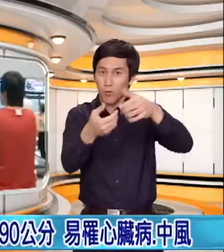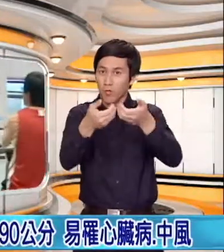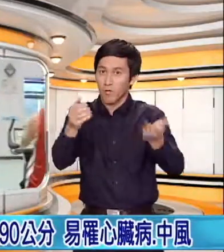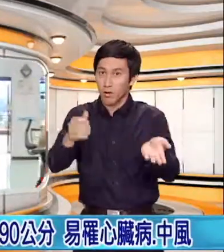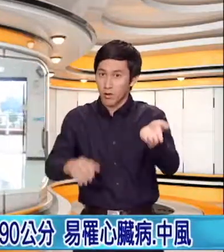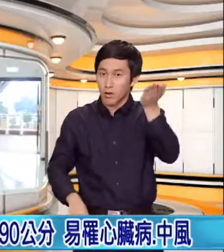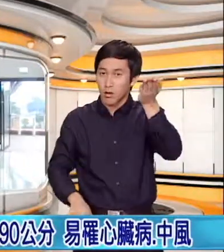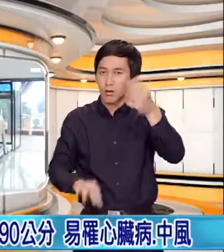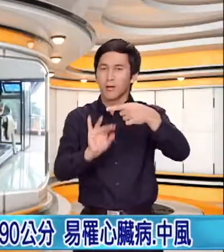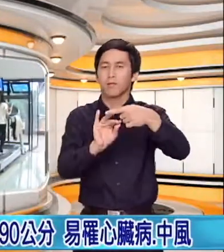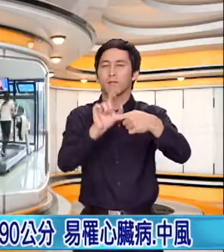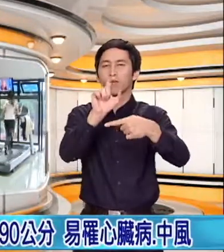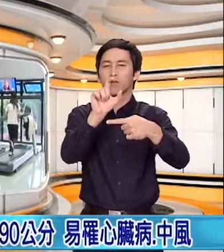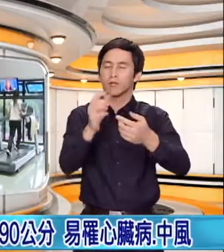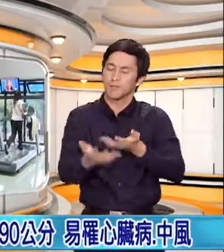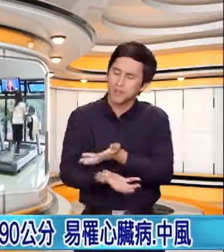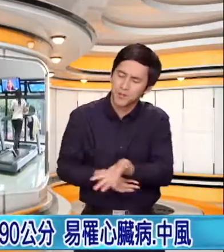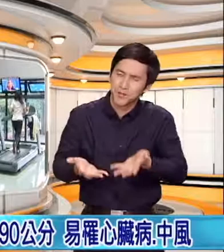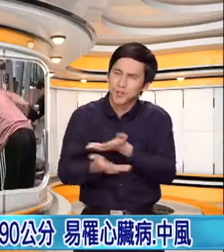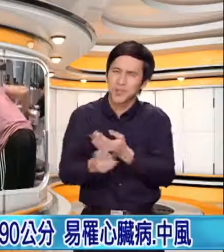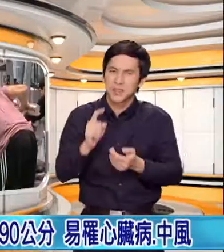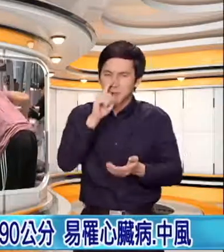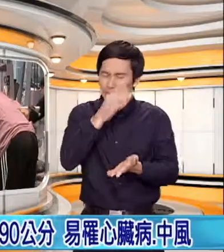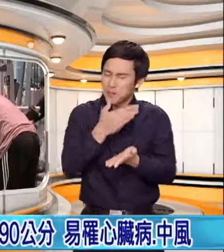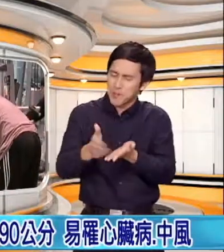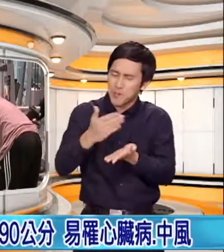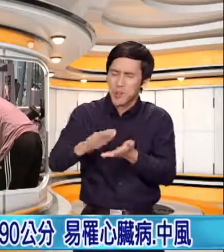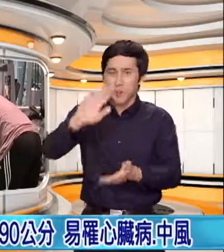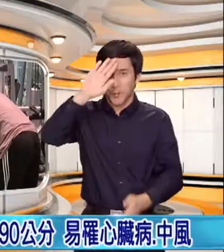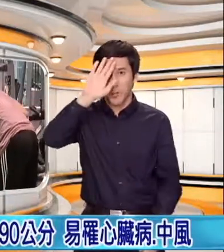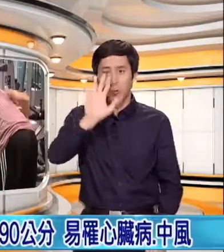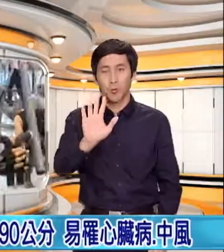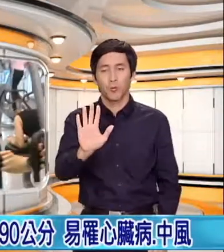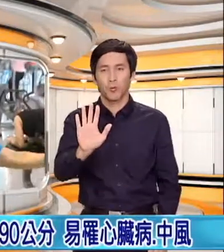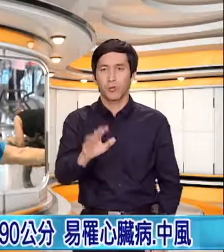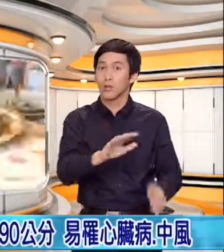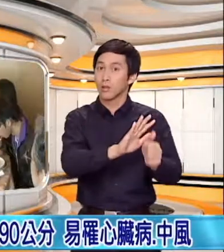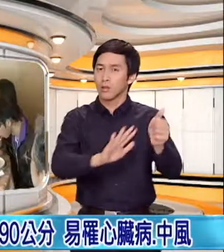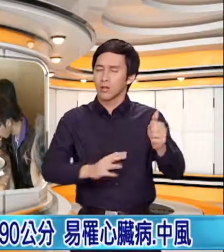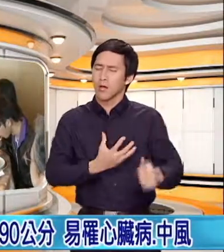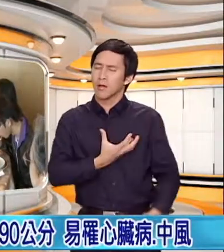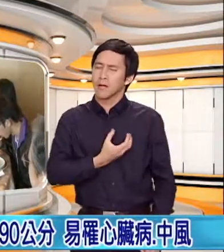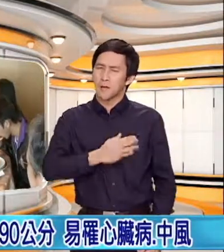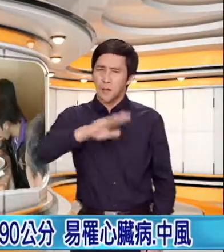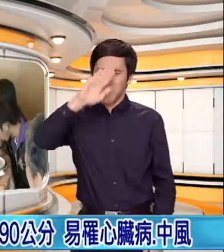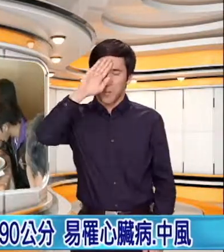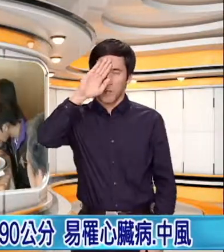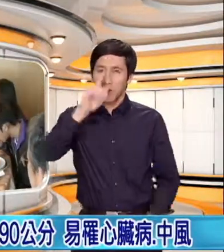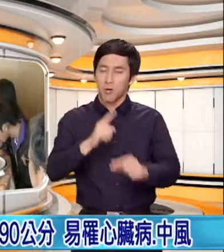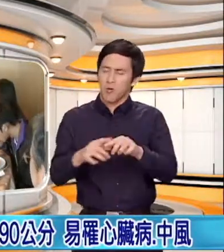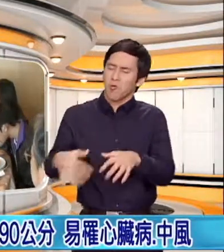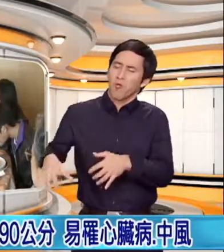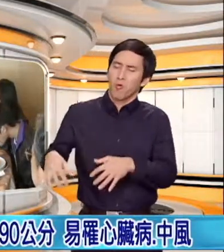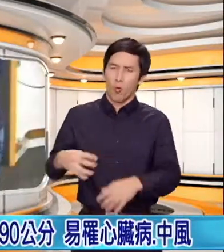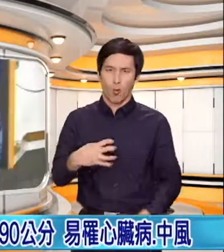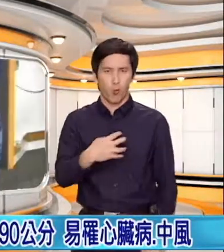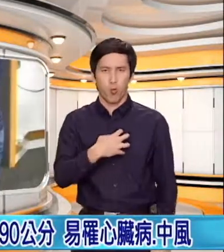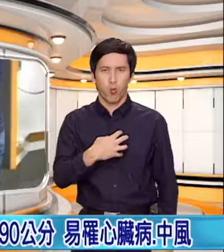的，有60%都患有代谢症候群，而这很有可能会引发心脏病跟中风的危